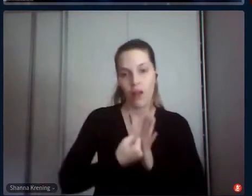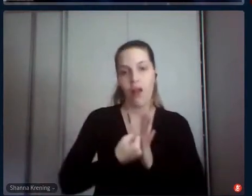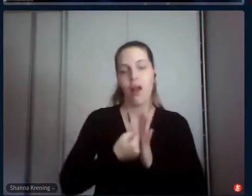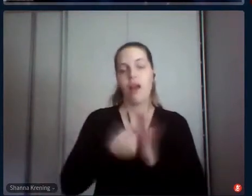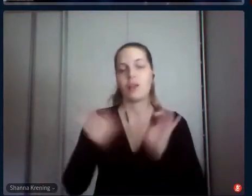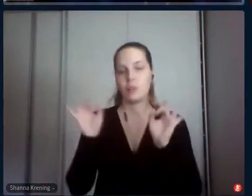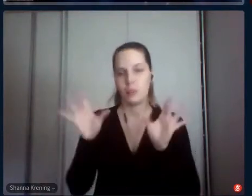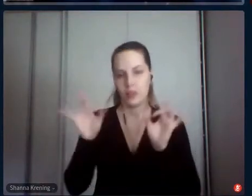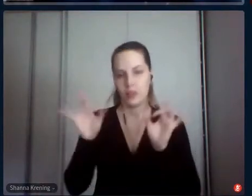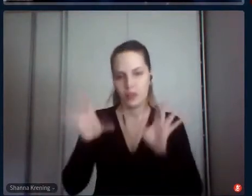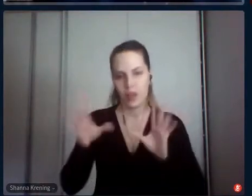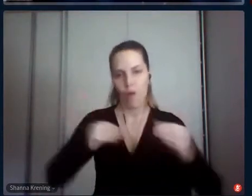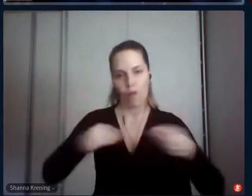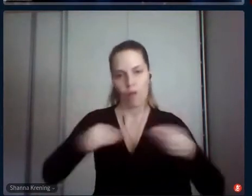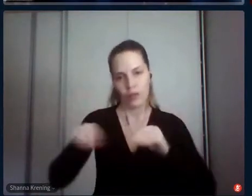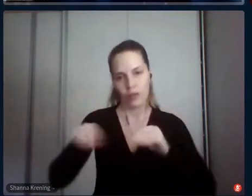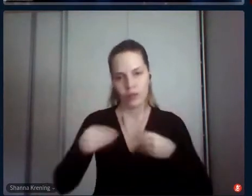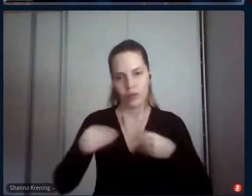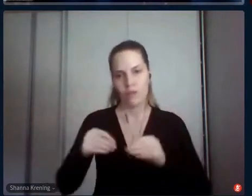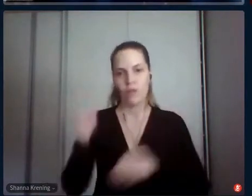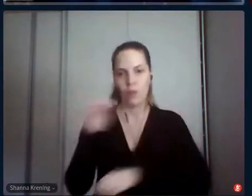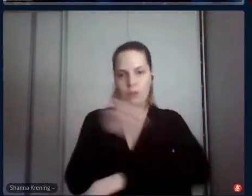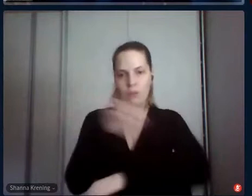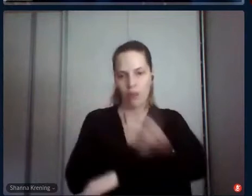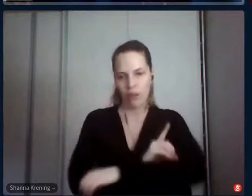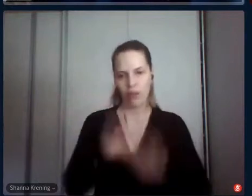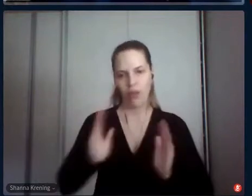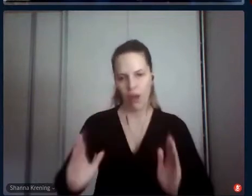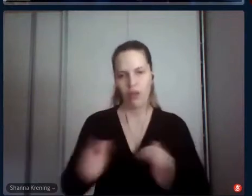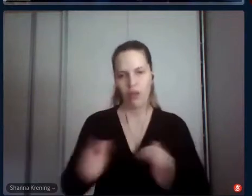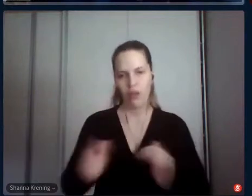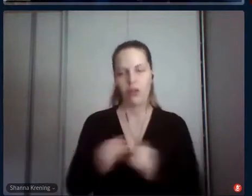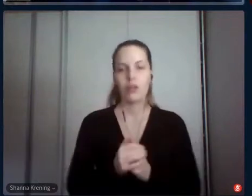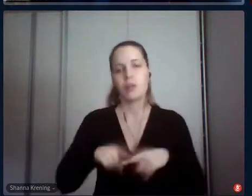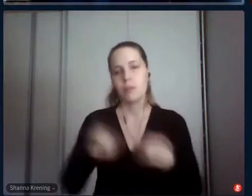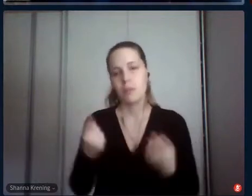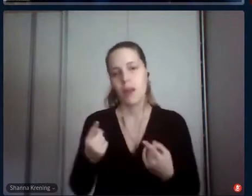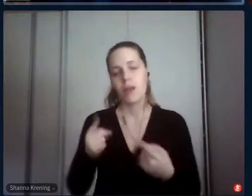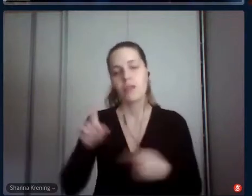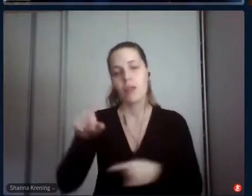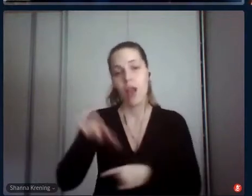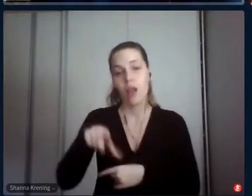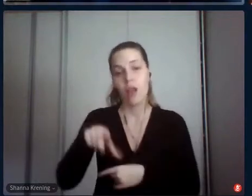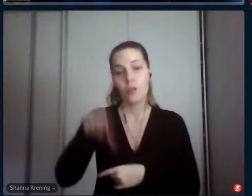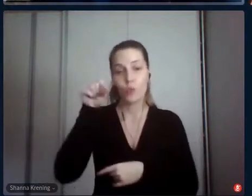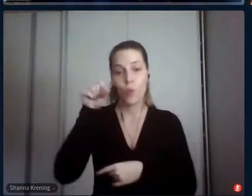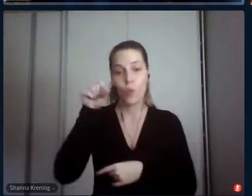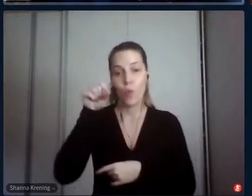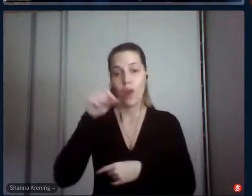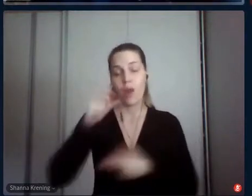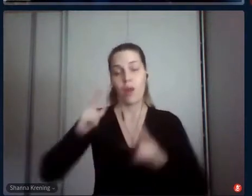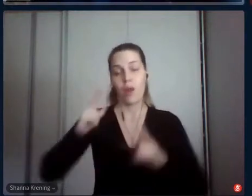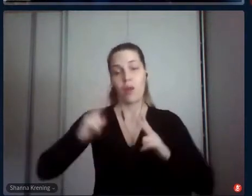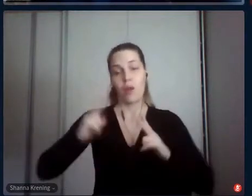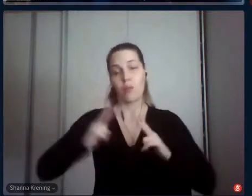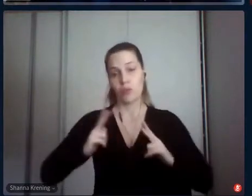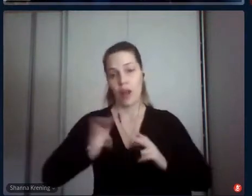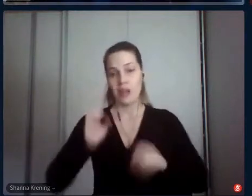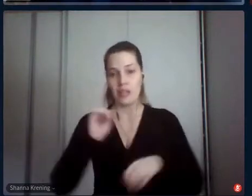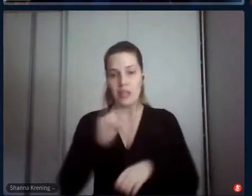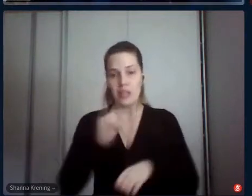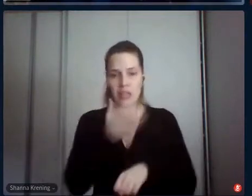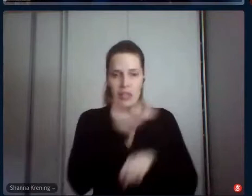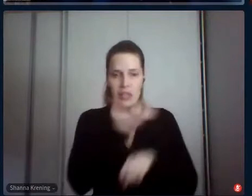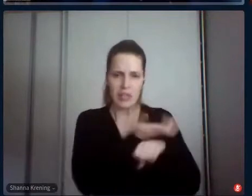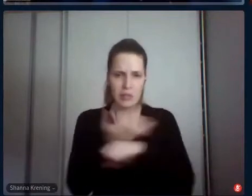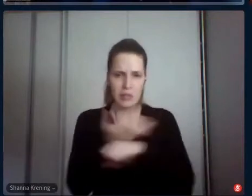Mas isso é uma opção muito mais em termos, uma opção pessoal de quem não quer fazer todas as disciplinas agora, está se